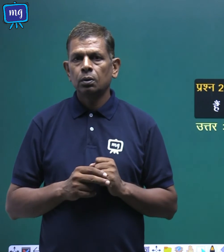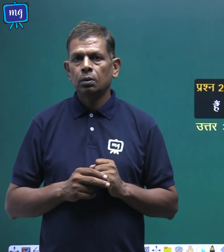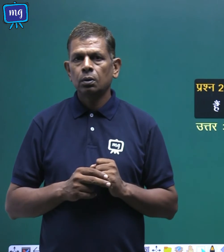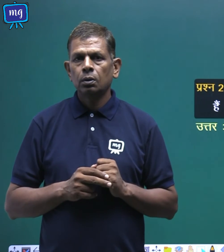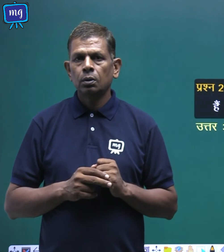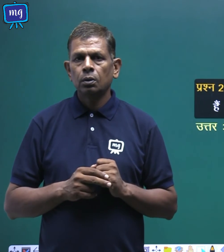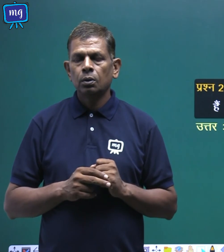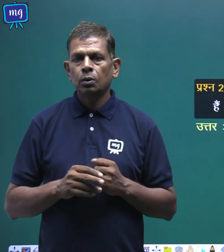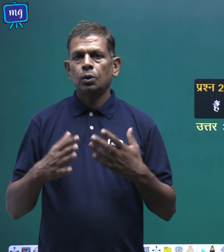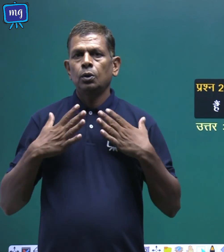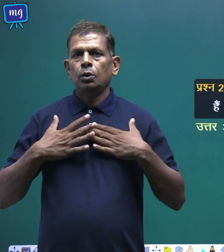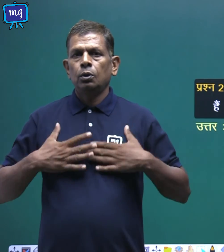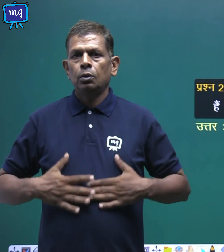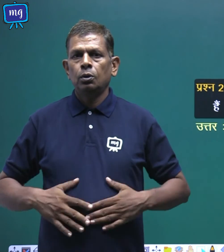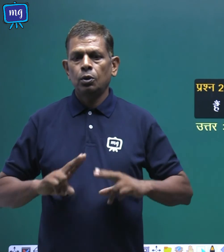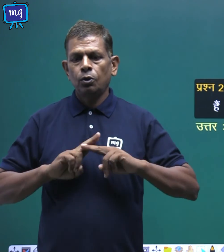संतृप्त विलयन